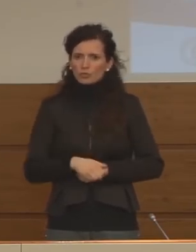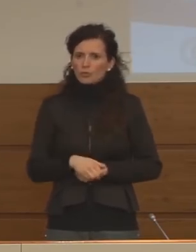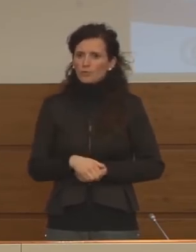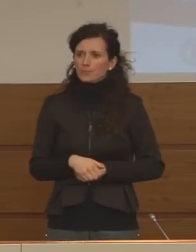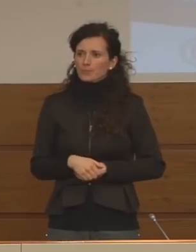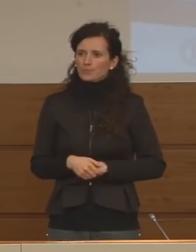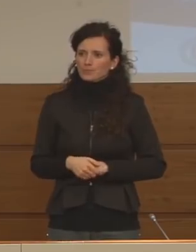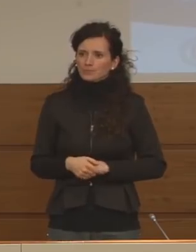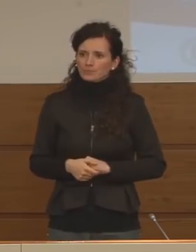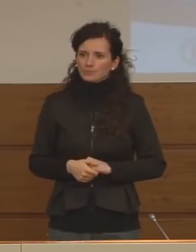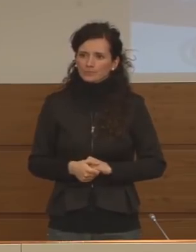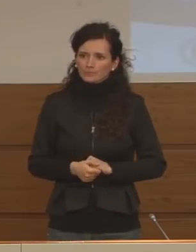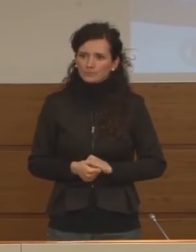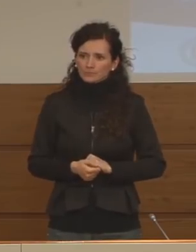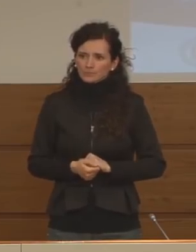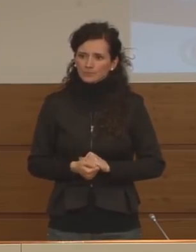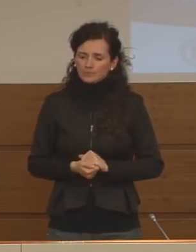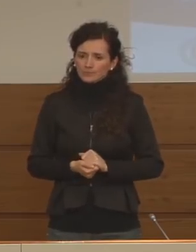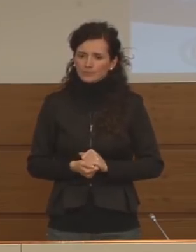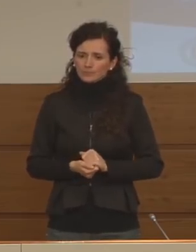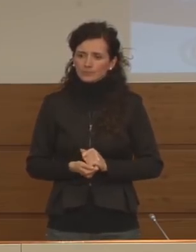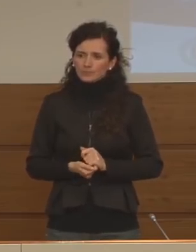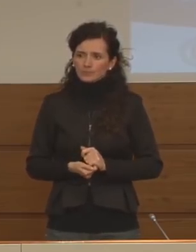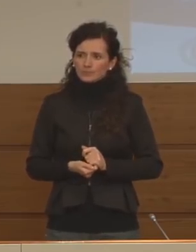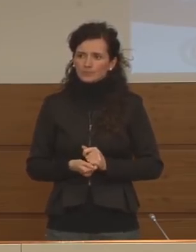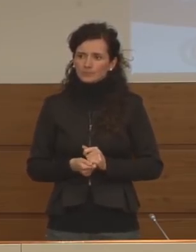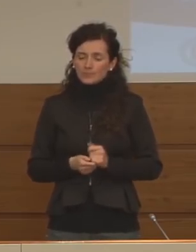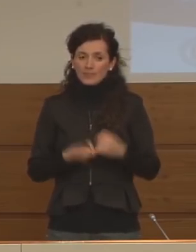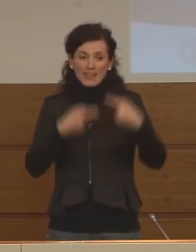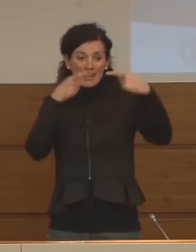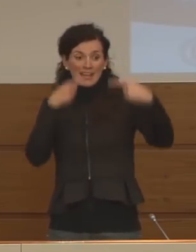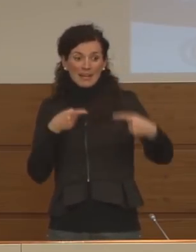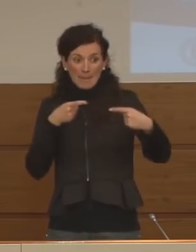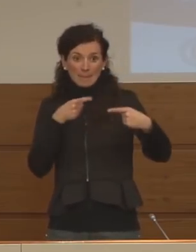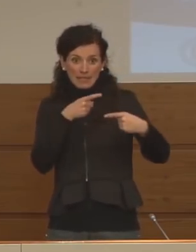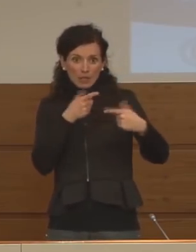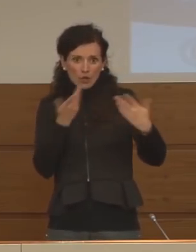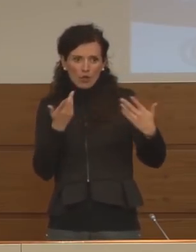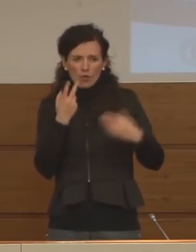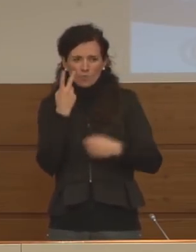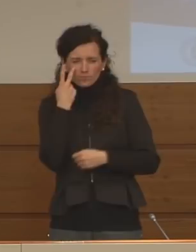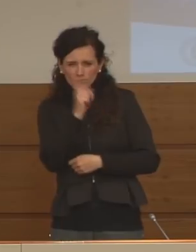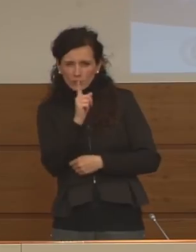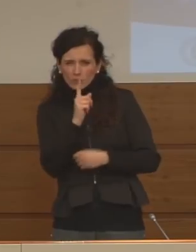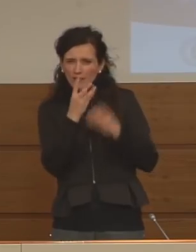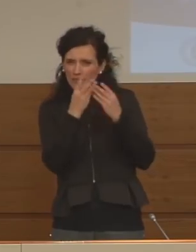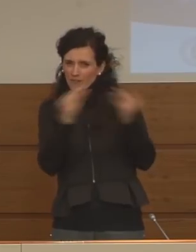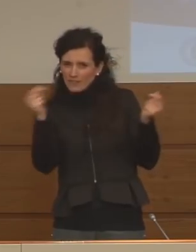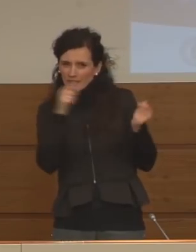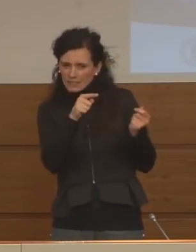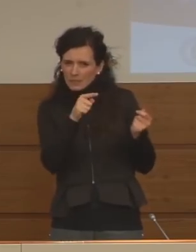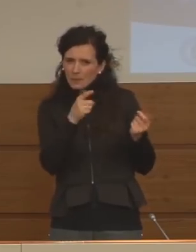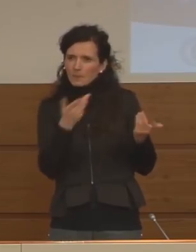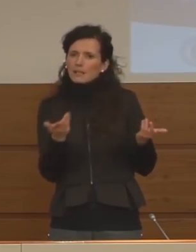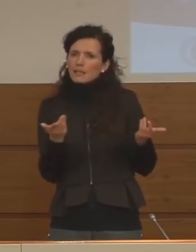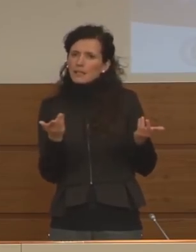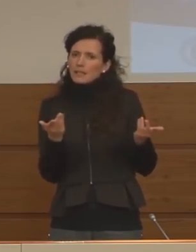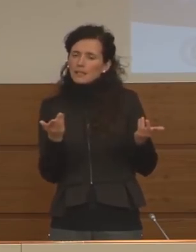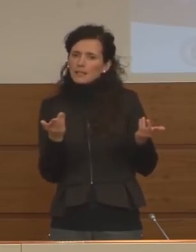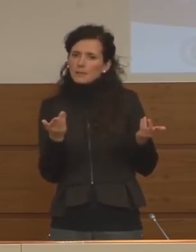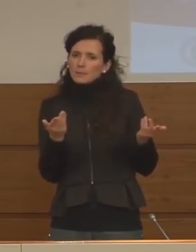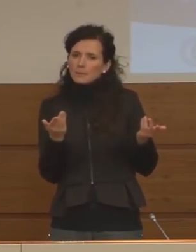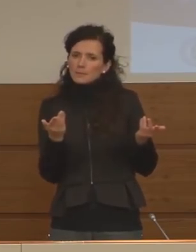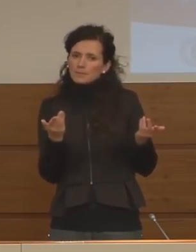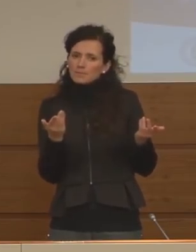siccome il nemico invisibile e siccome ne conosciamo lineamenti ma